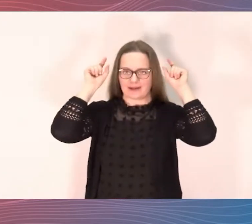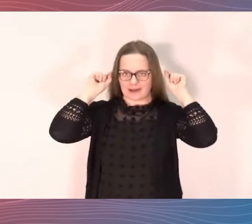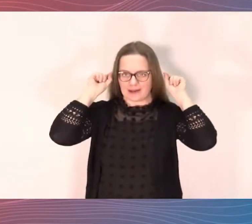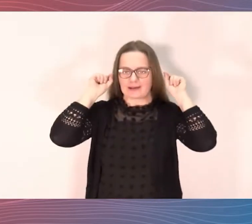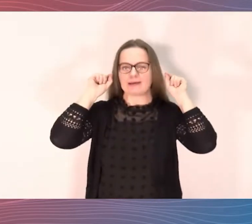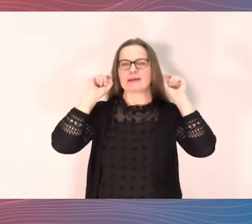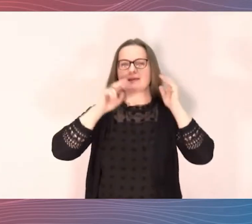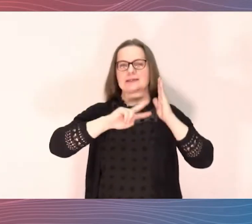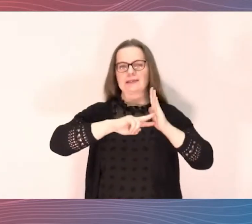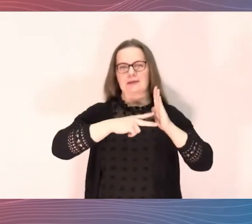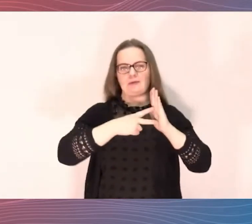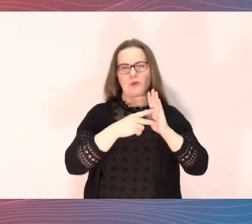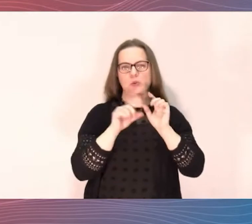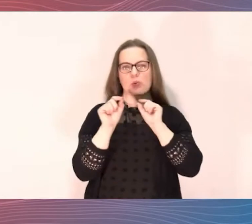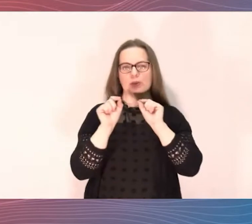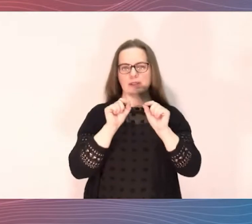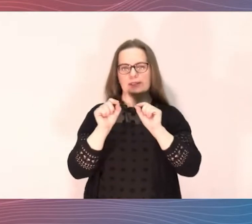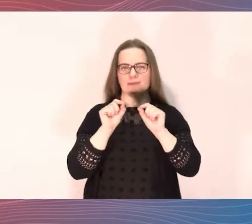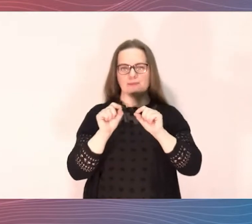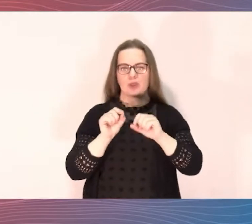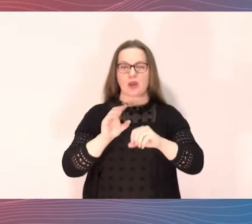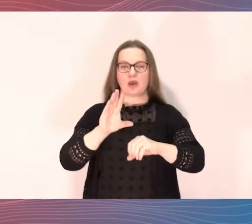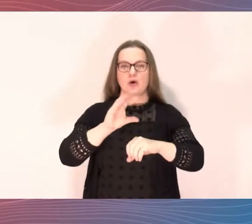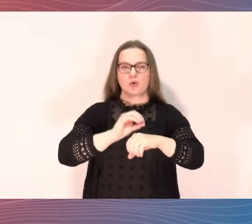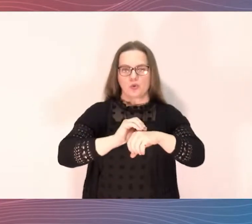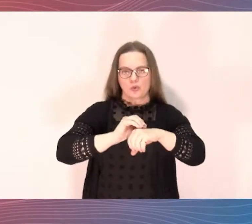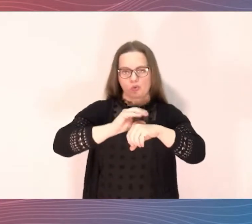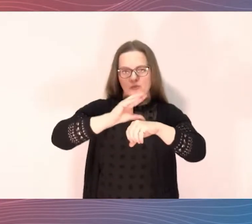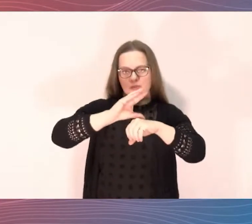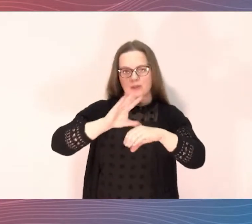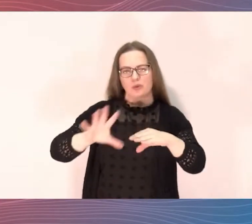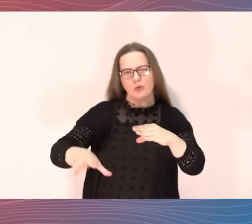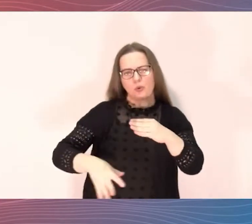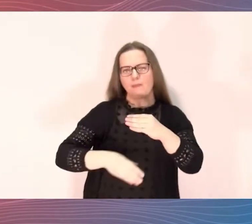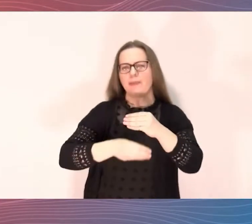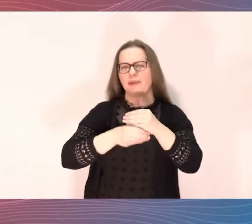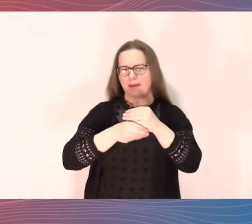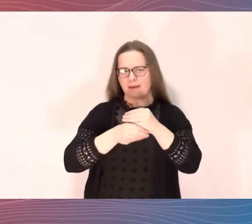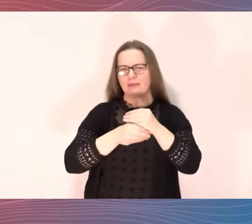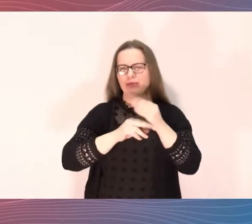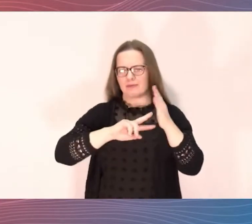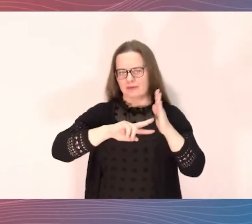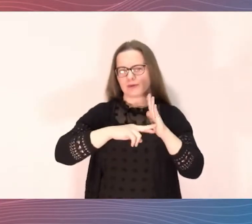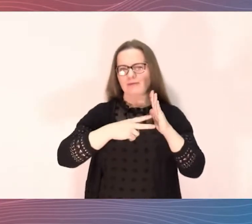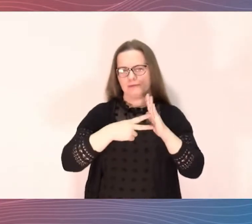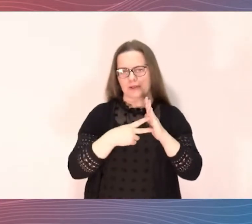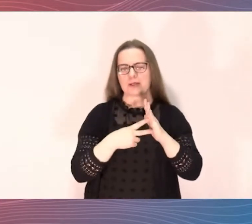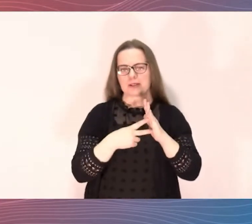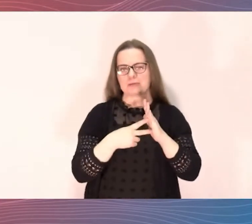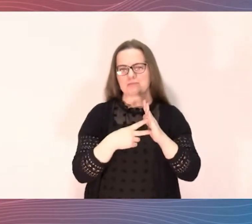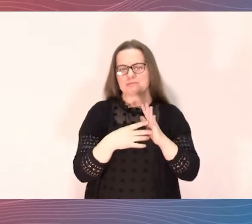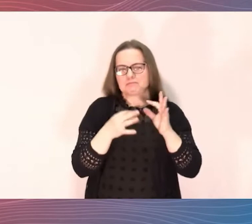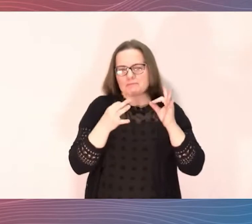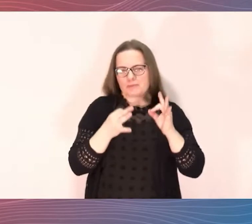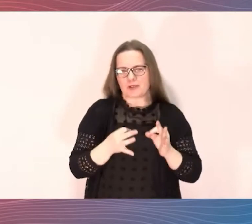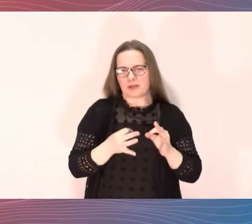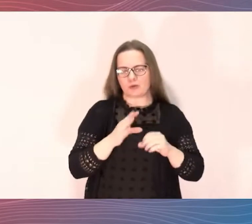seja, é um conhecimento completo, é um conhecimento correto, um conhecimento adequado.